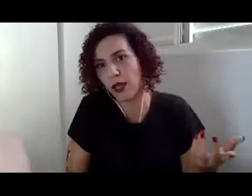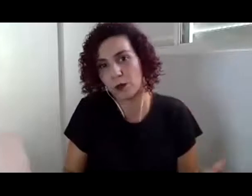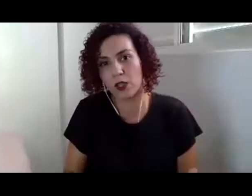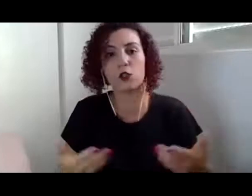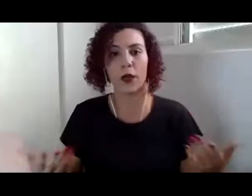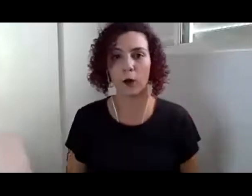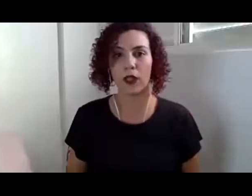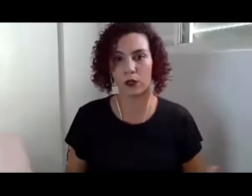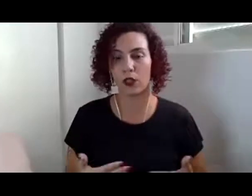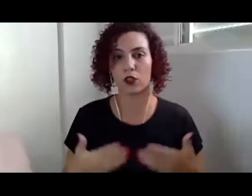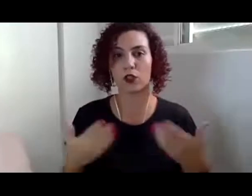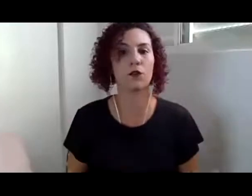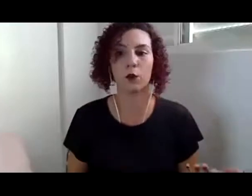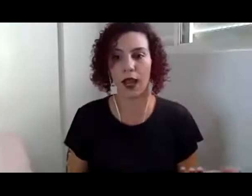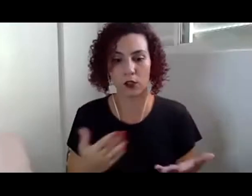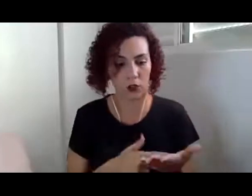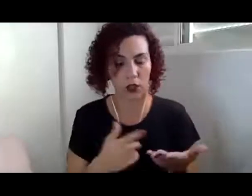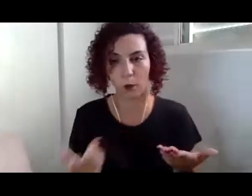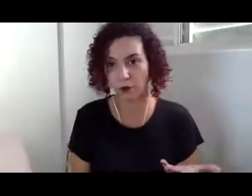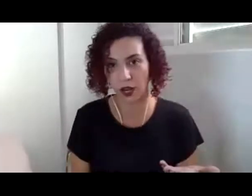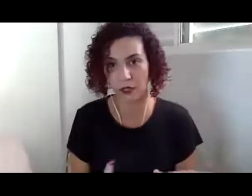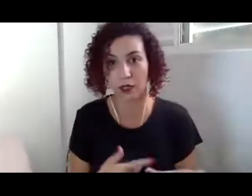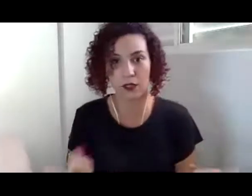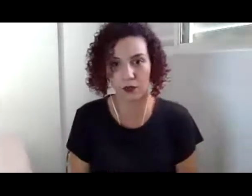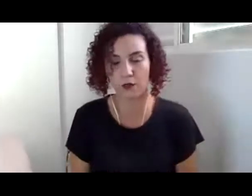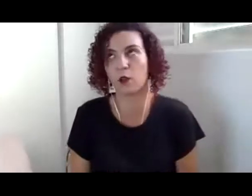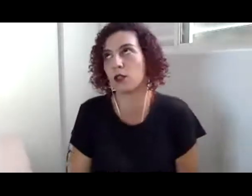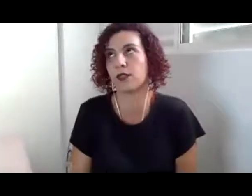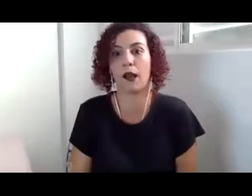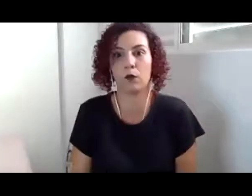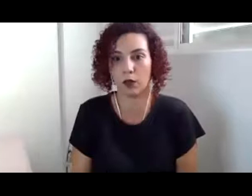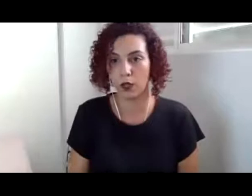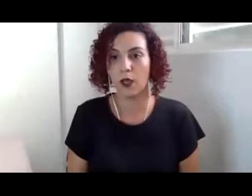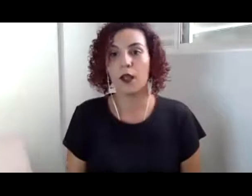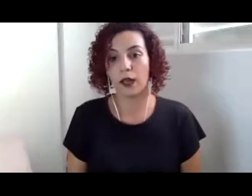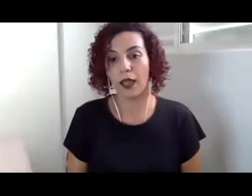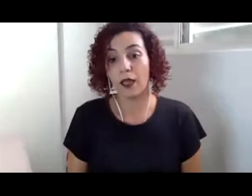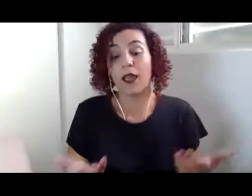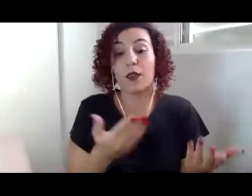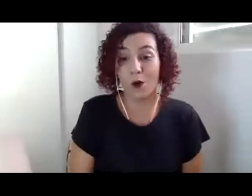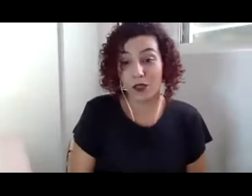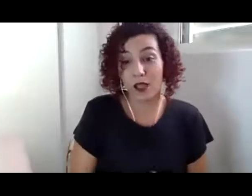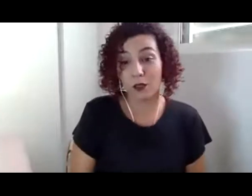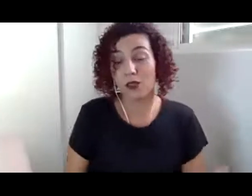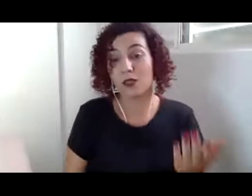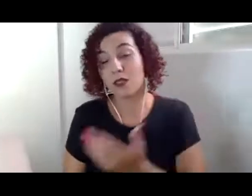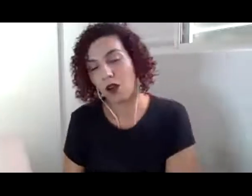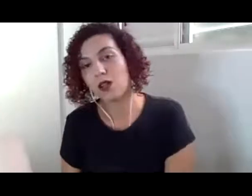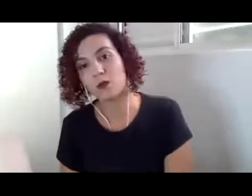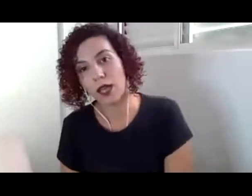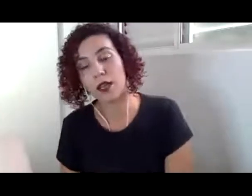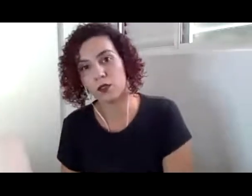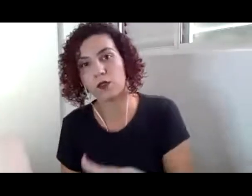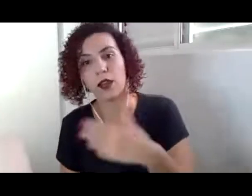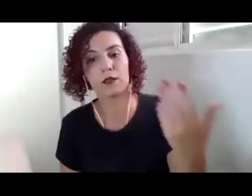gente mesmo, se a gente pegar um texto que a gente tem dificuldade, a gente lê uma frase 15 vezes e fala, ó, que saco, né? E bons leitores se